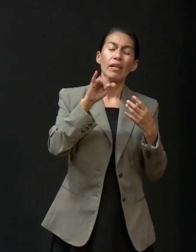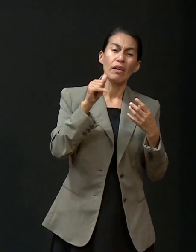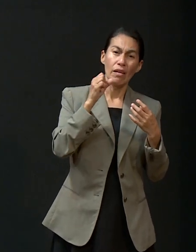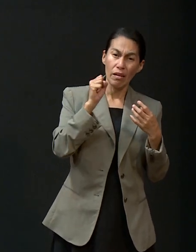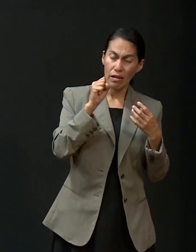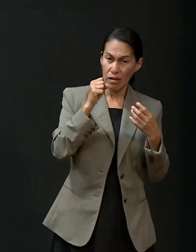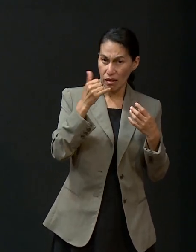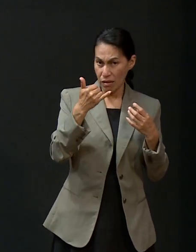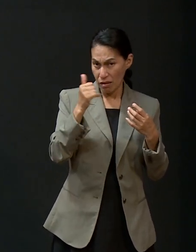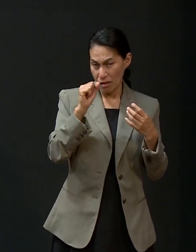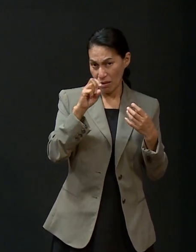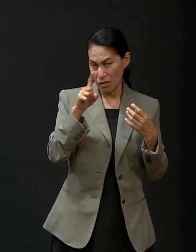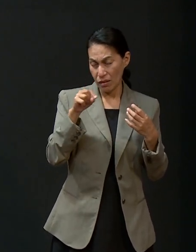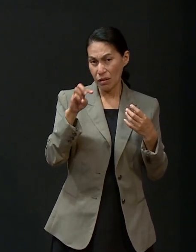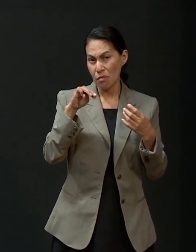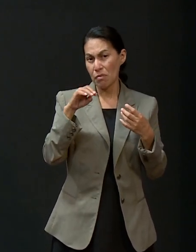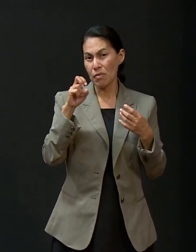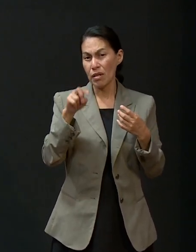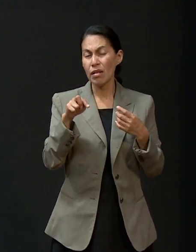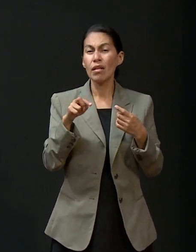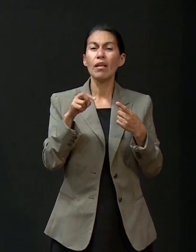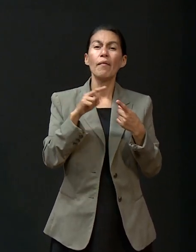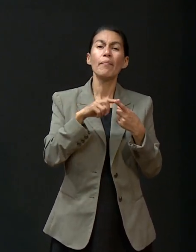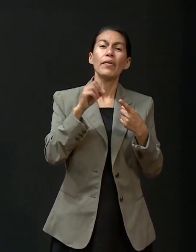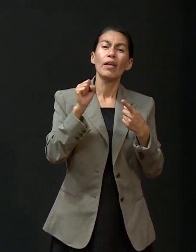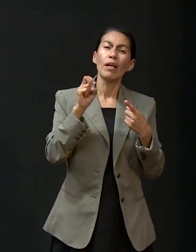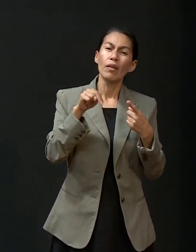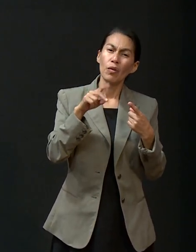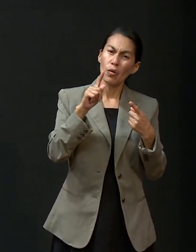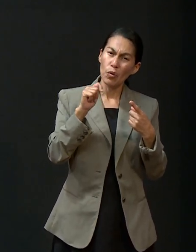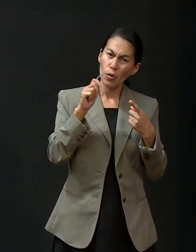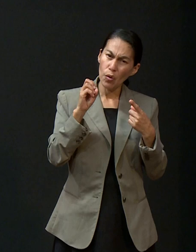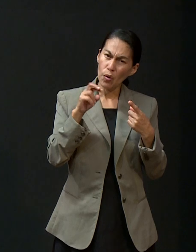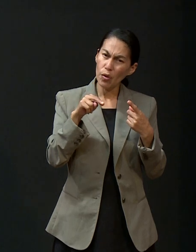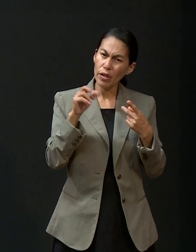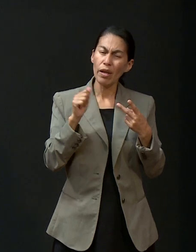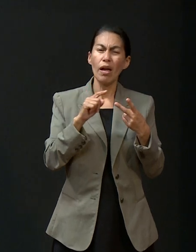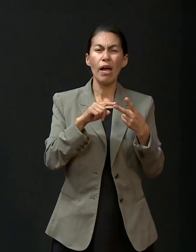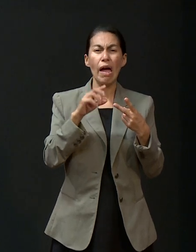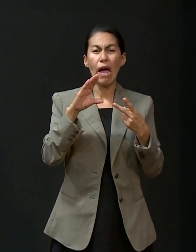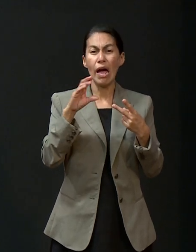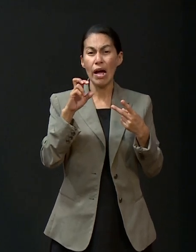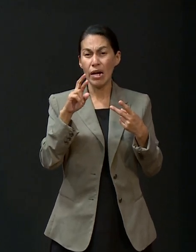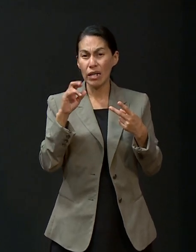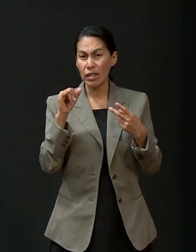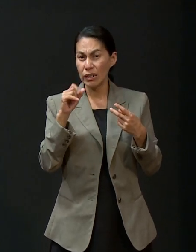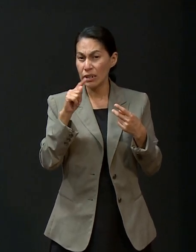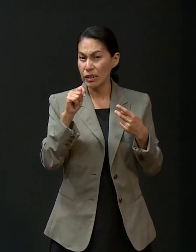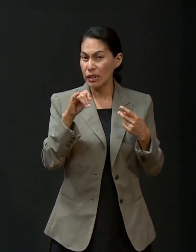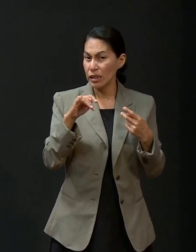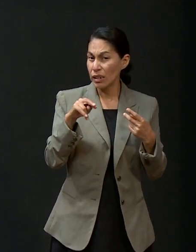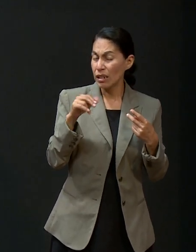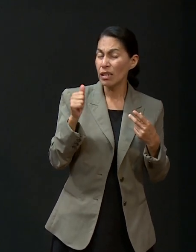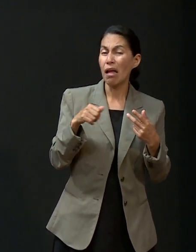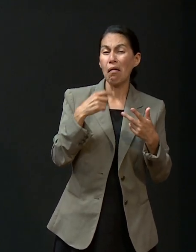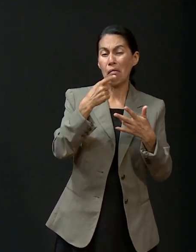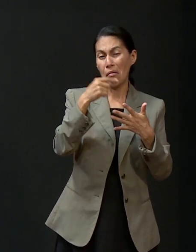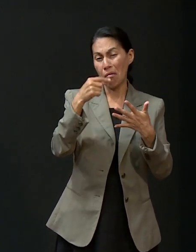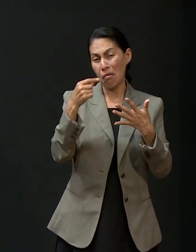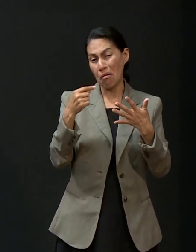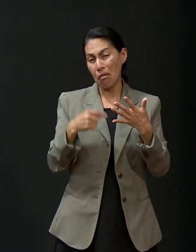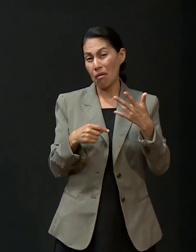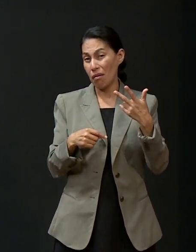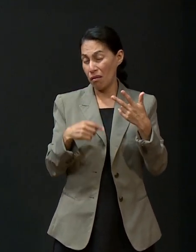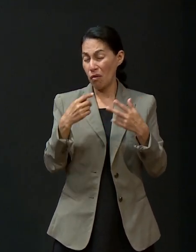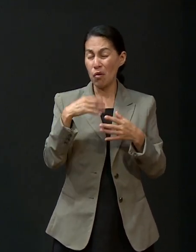Ana Botia Yasmira Ruiz Antonia Flor de Meneses Cristina Hernández Supongo que todos ellos